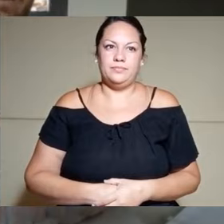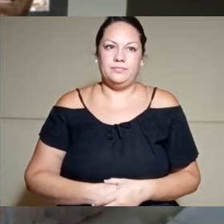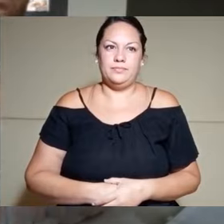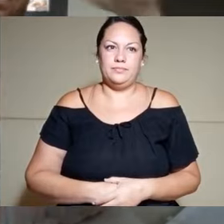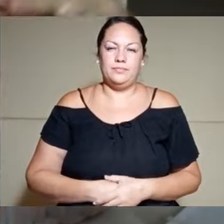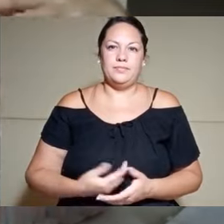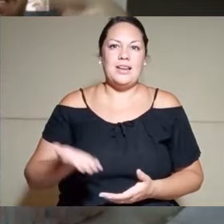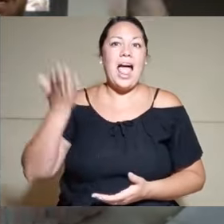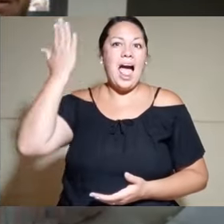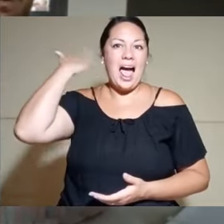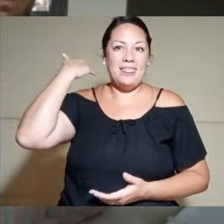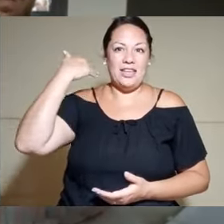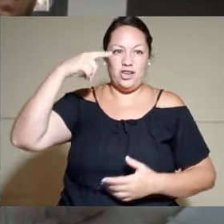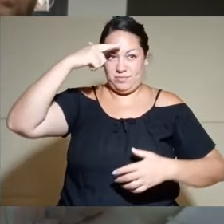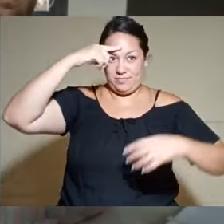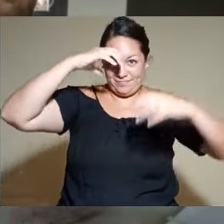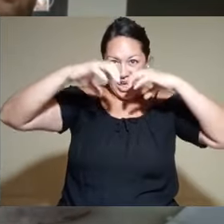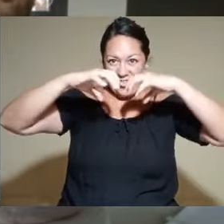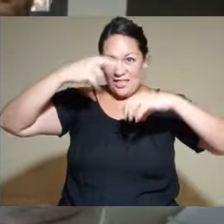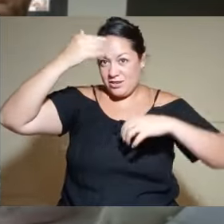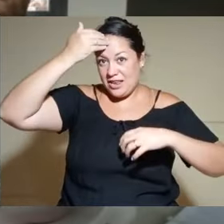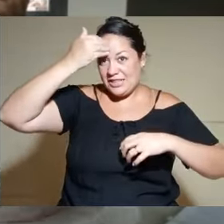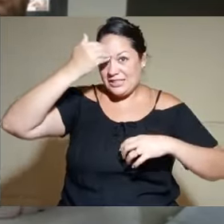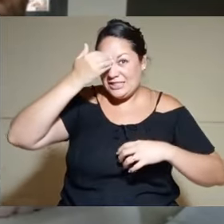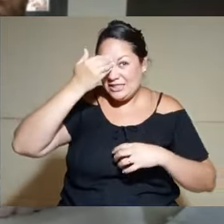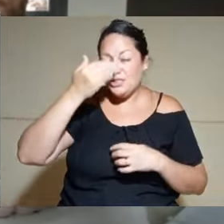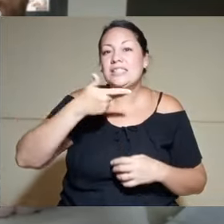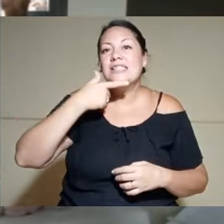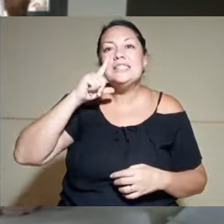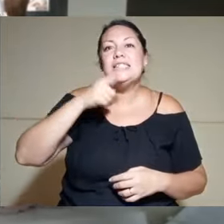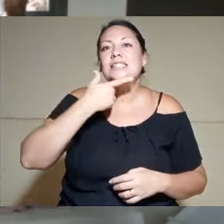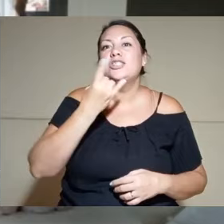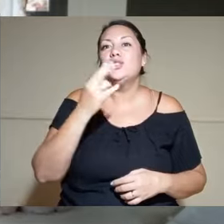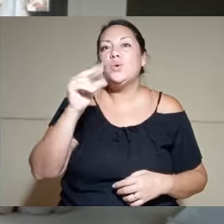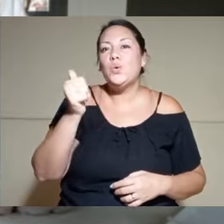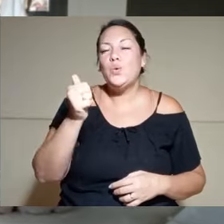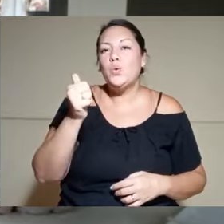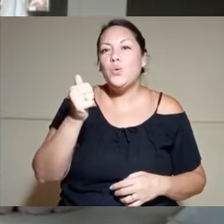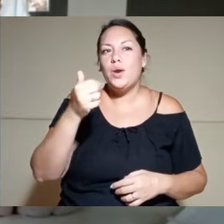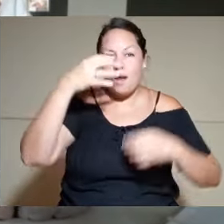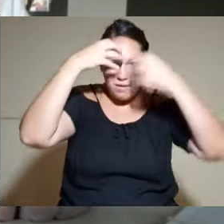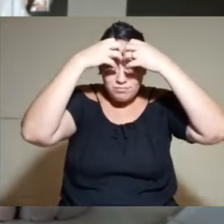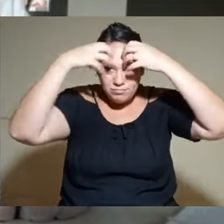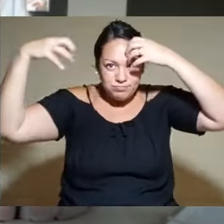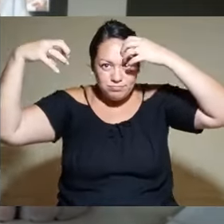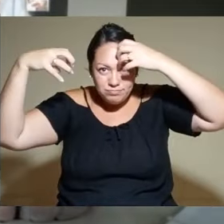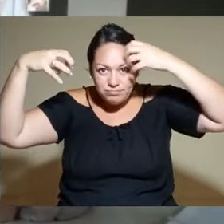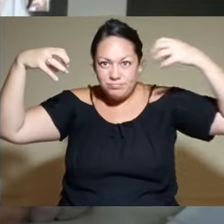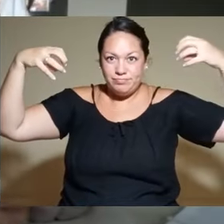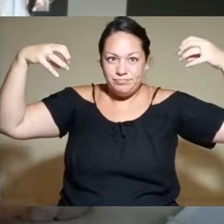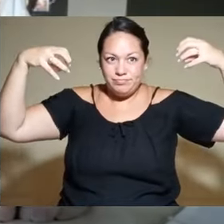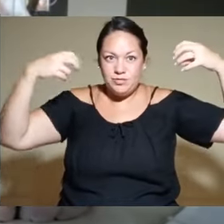de arriba de la cabeza, esta es la parte de abajo. Si yo lo giro, ahí ustedes tienen la parte anterior. Fíjense